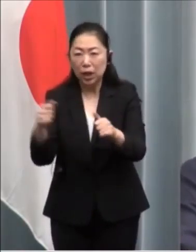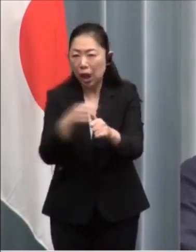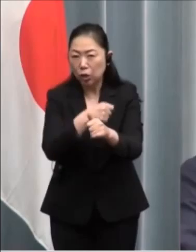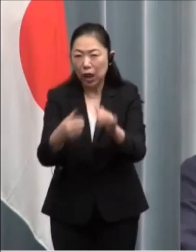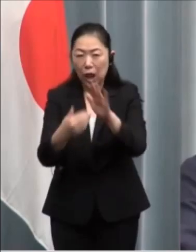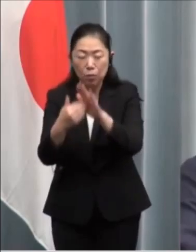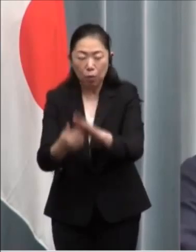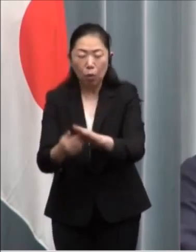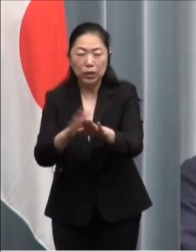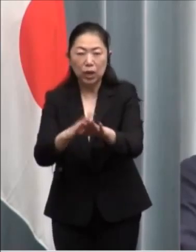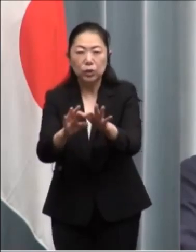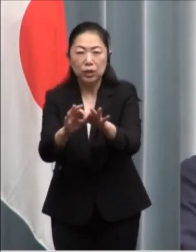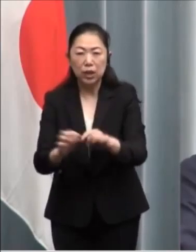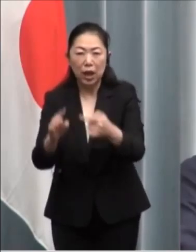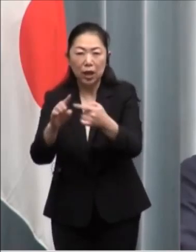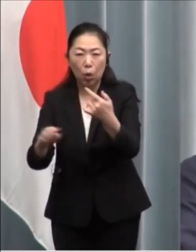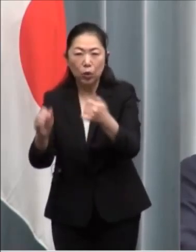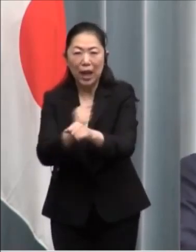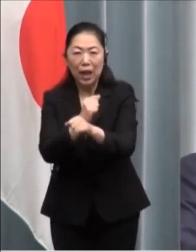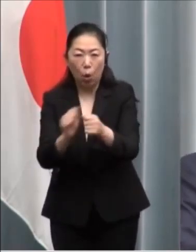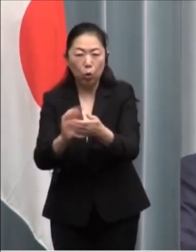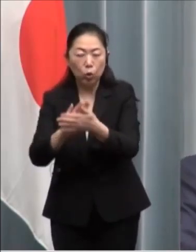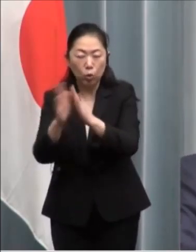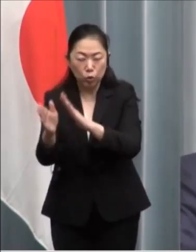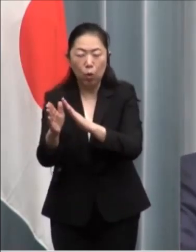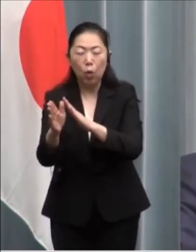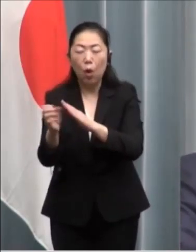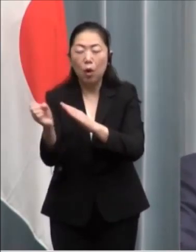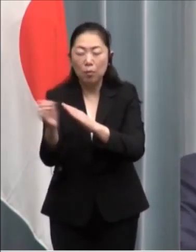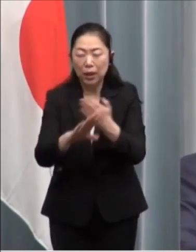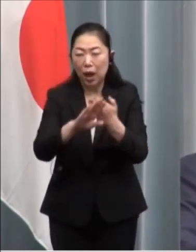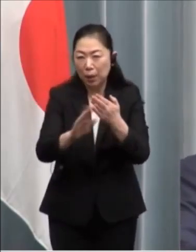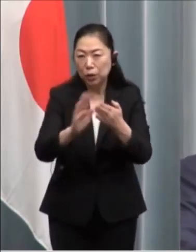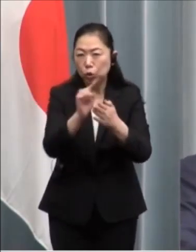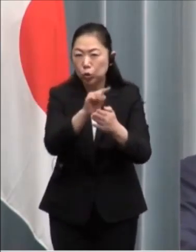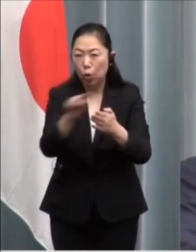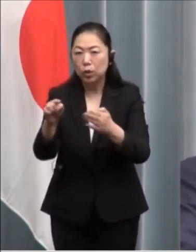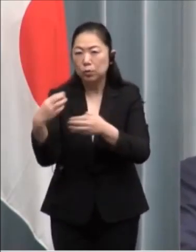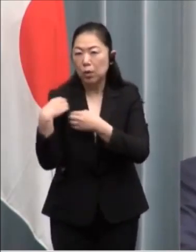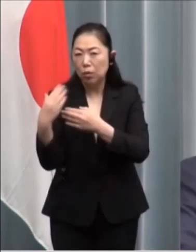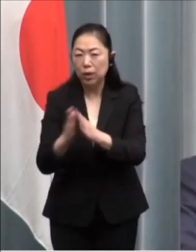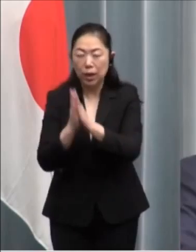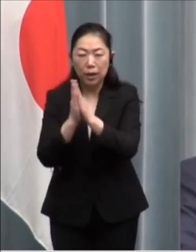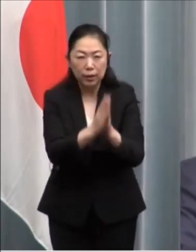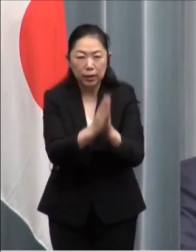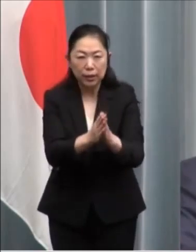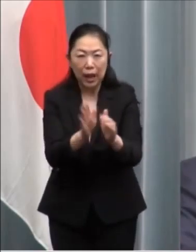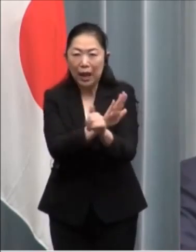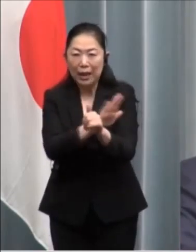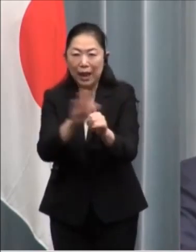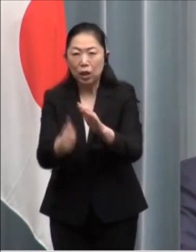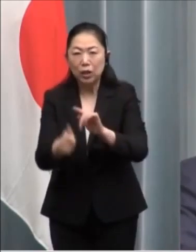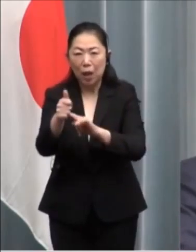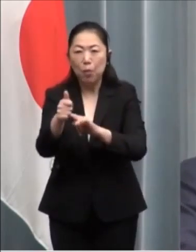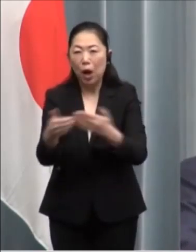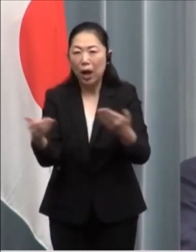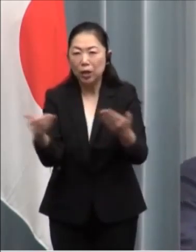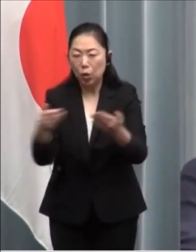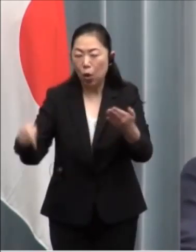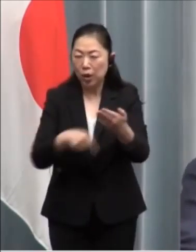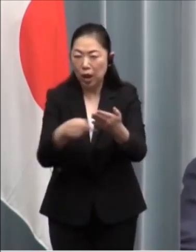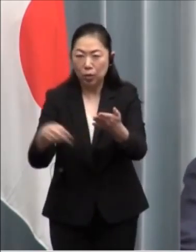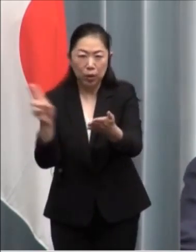策については厚生労働省にそれぞれ総合調査権限を付与することとし、内閣官房からこれらの業務を移管することを決定